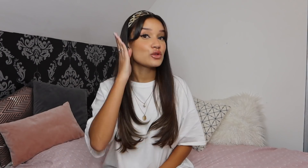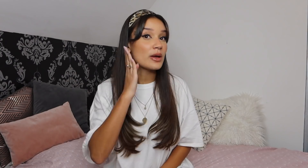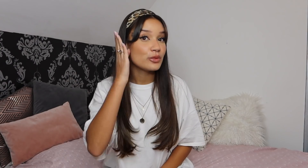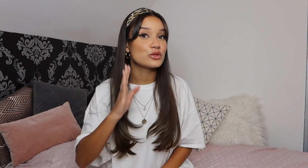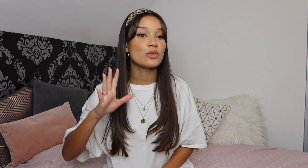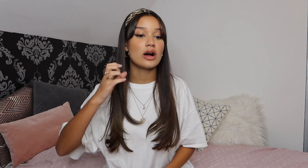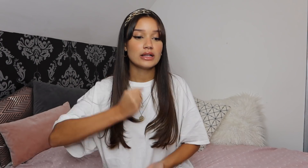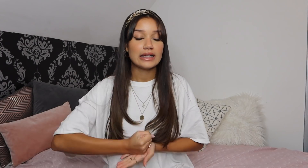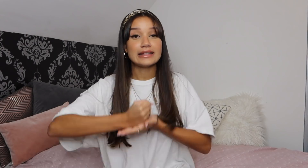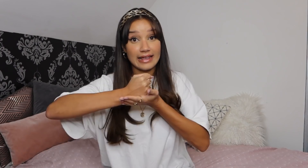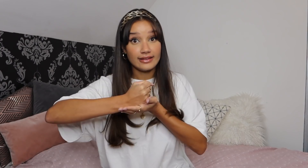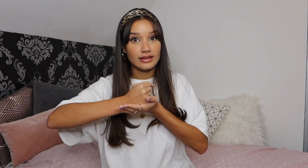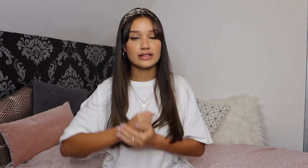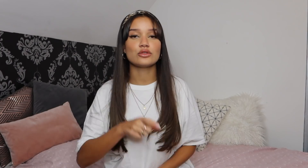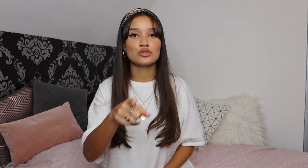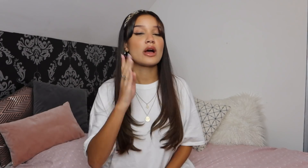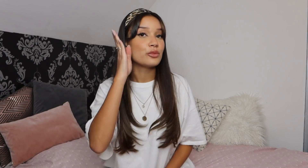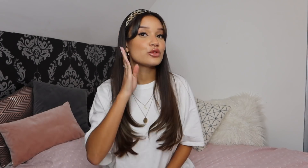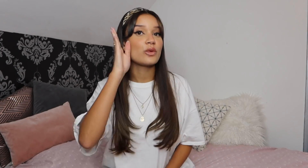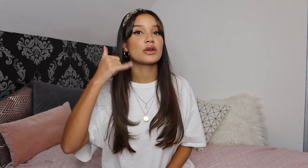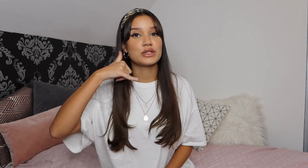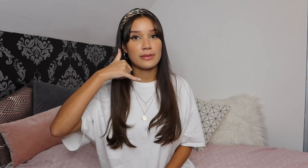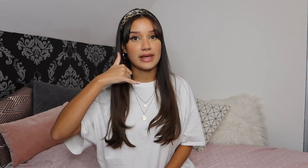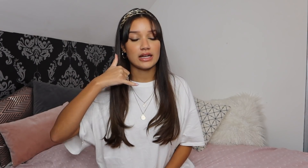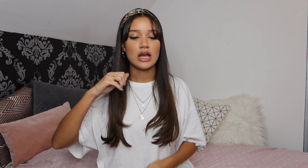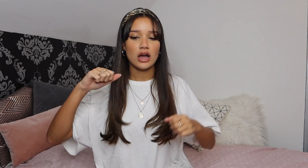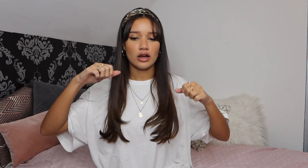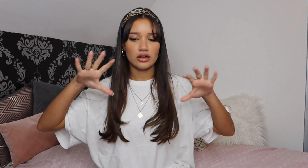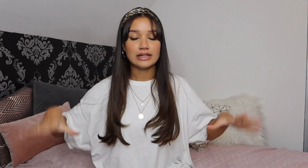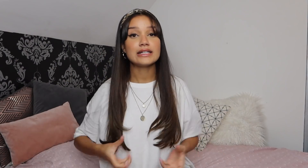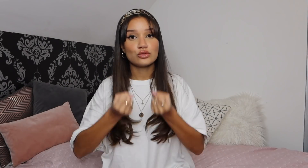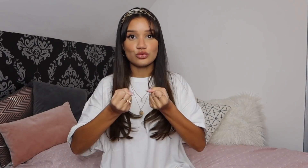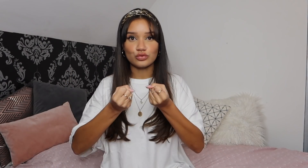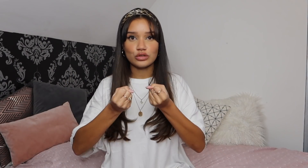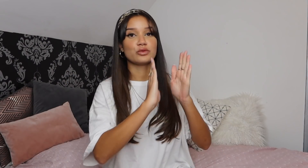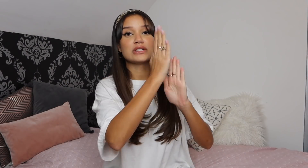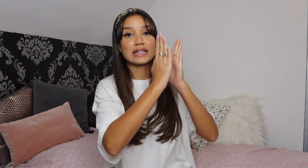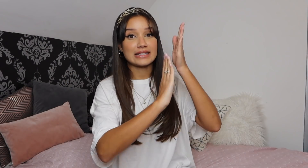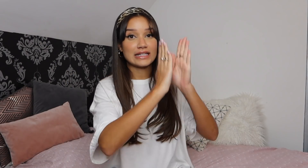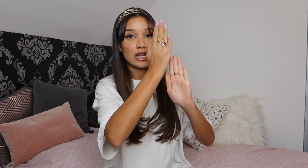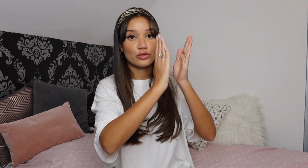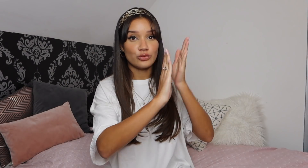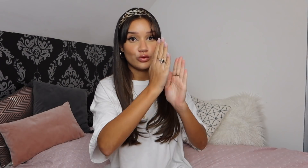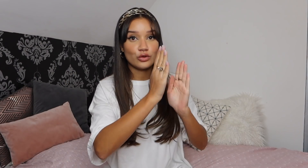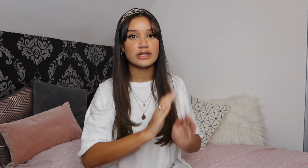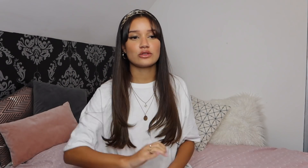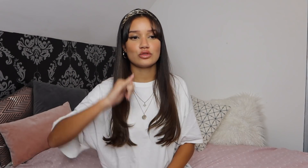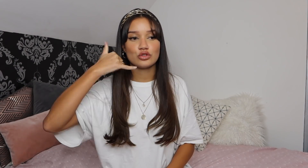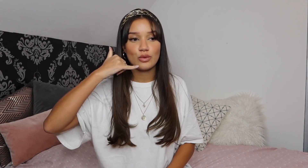as besoin d'aide? Est-ce que tu as besoin que j'appelle les secours? Je peux vous dire est-ce qu'il y a le feu? Est-ce que je dois